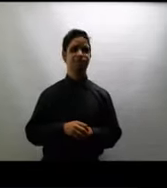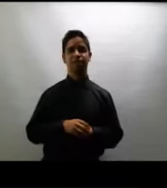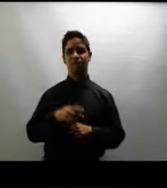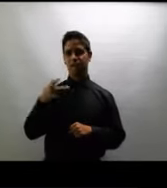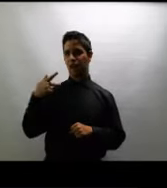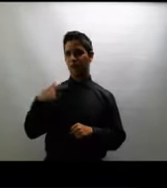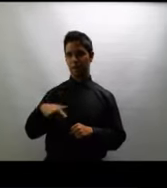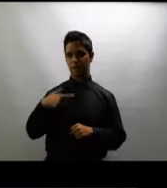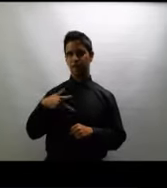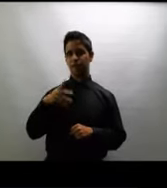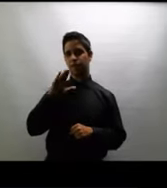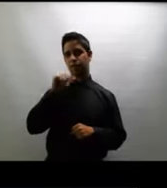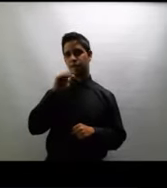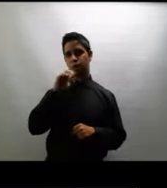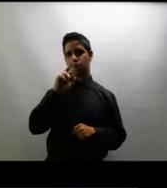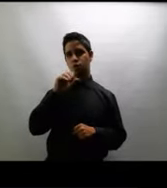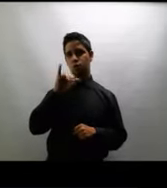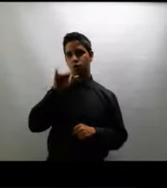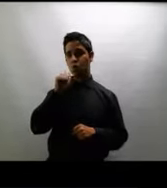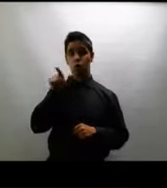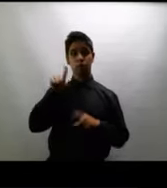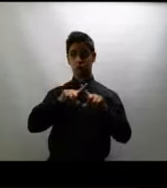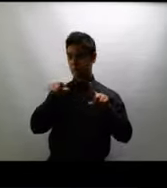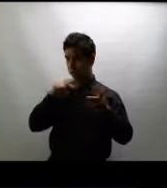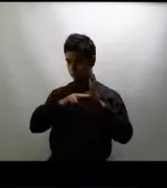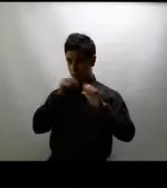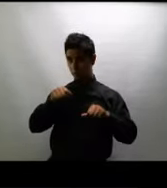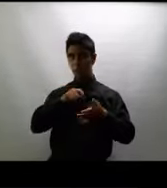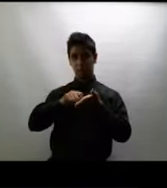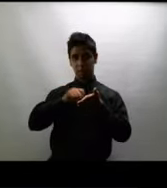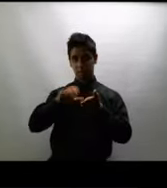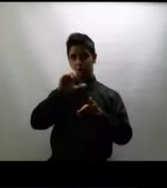Cabo Rojo. Usted puede también escribirles a